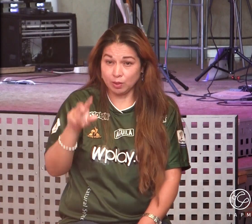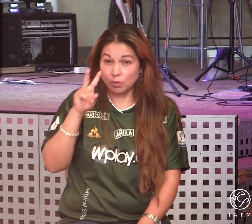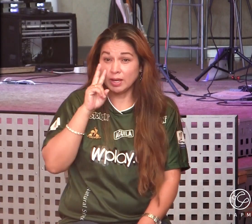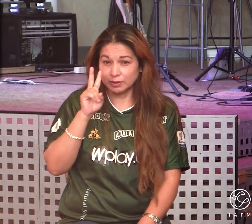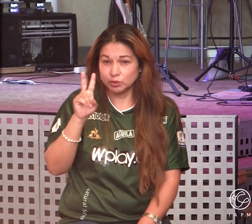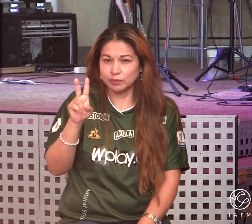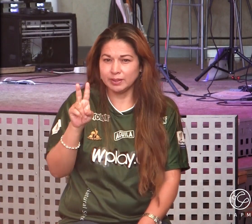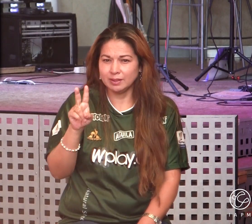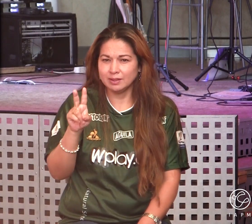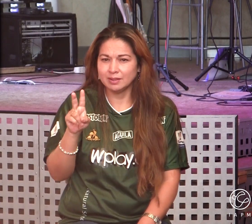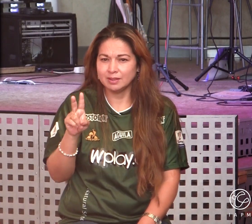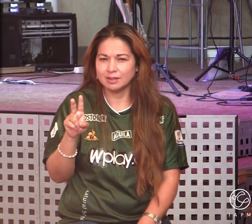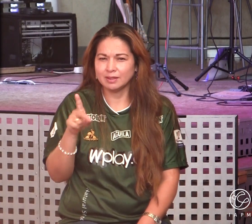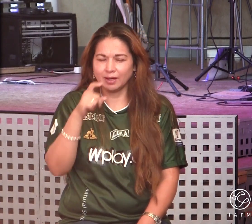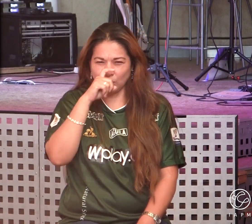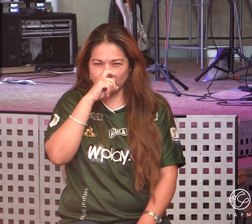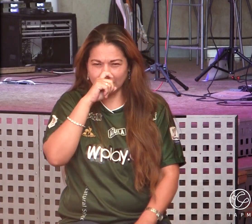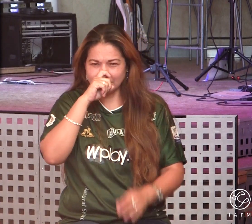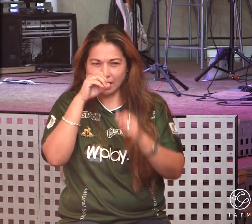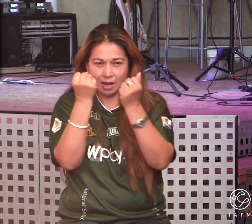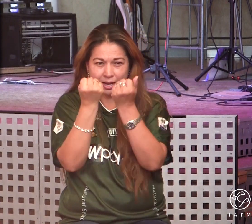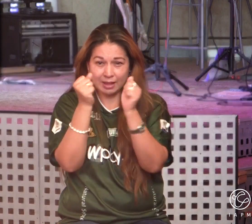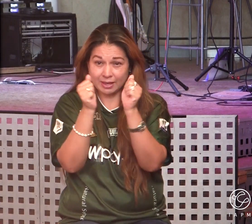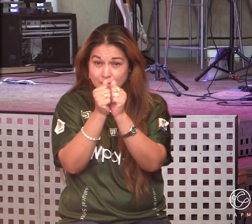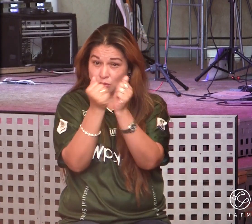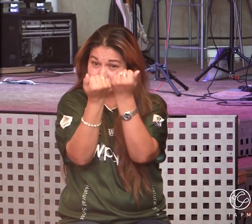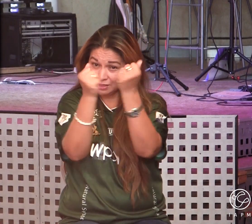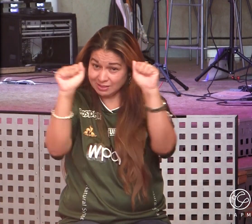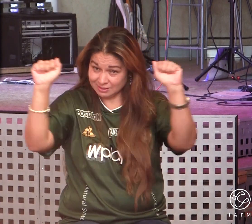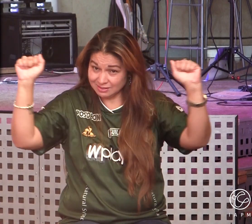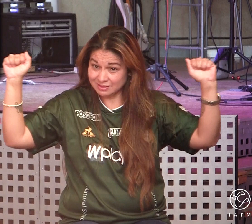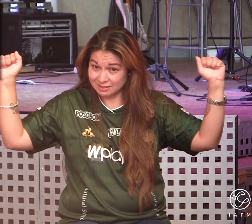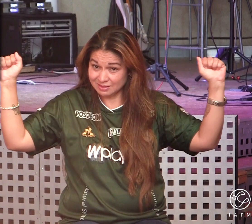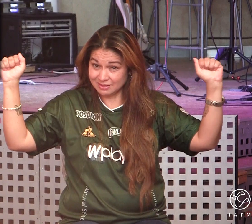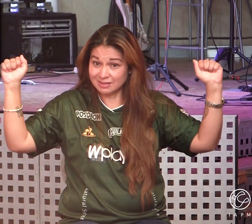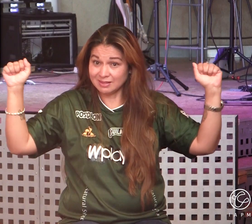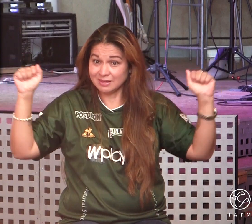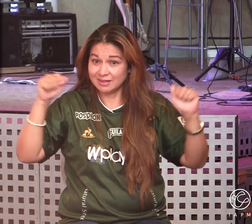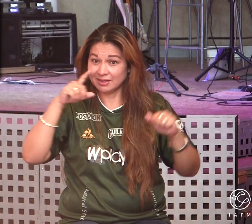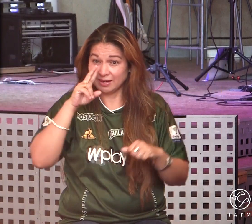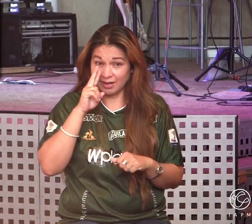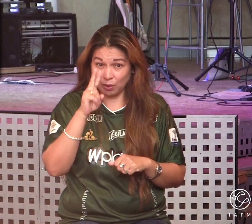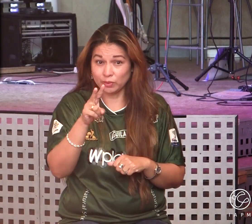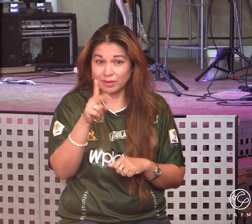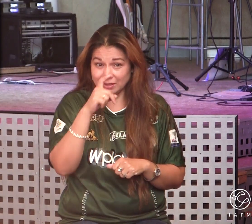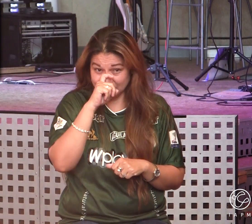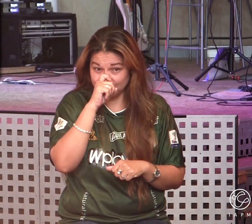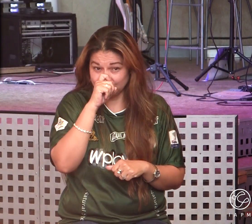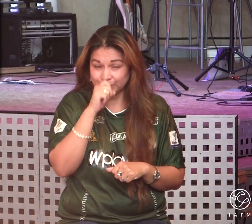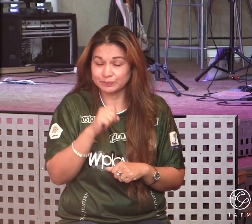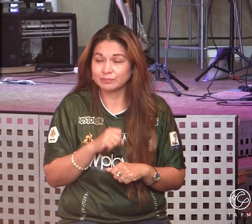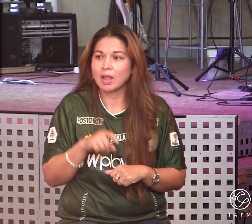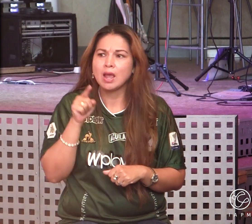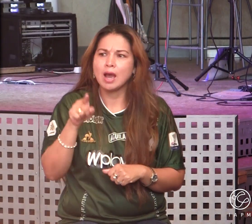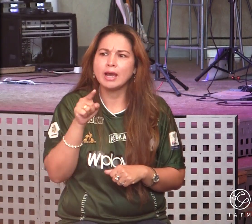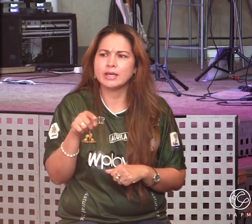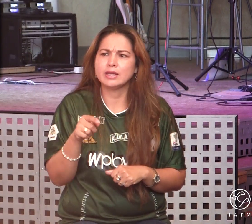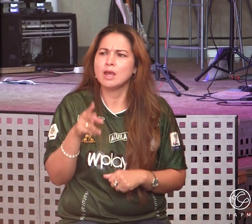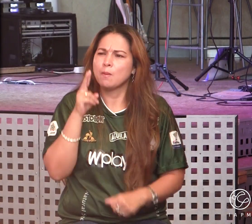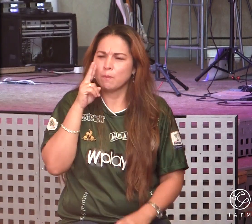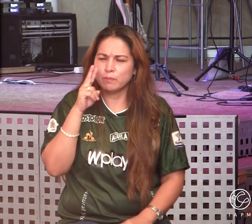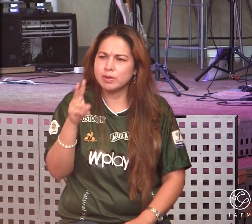Dios necesitaba un misionero que le ayudara a enderezar las cosas. Y recuerdo muy bien que Dios